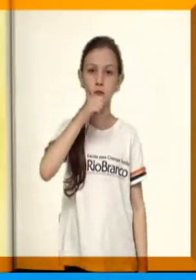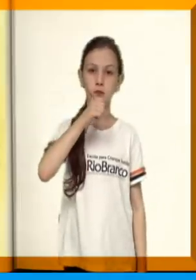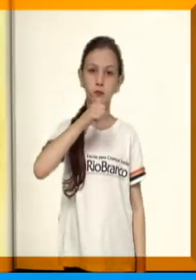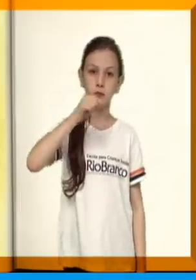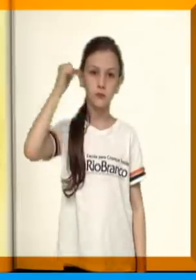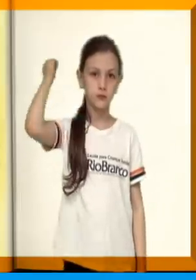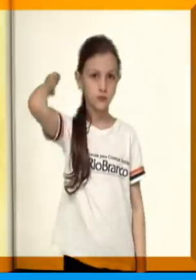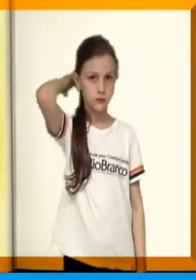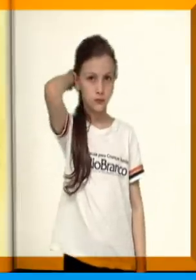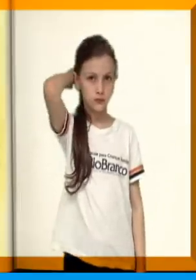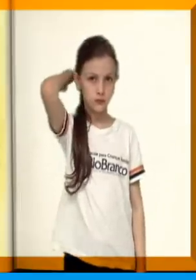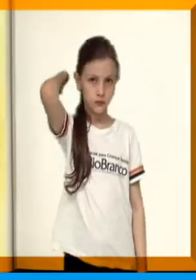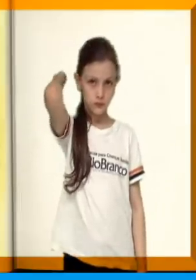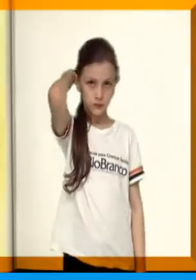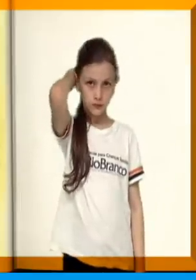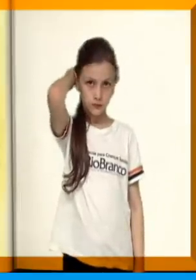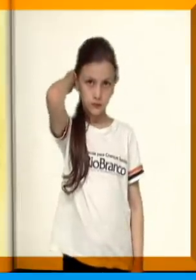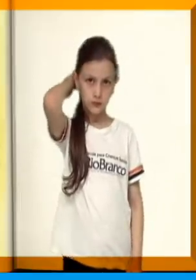Dadá